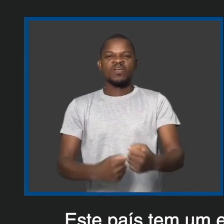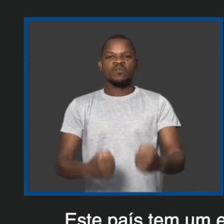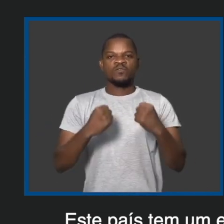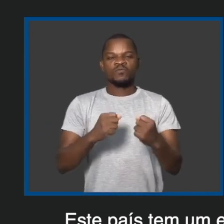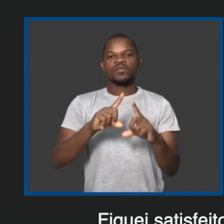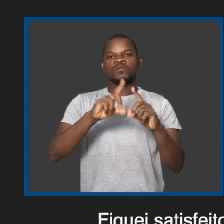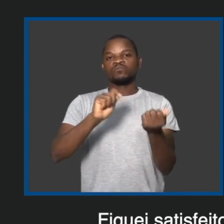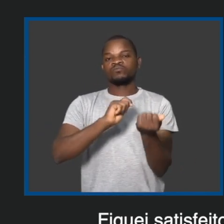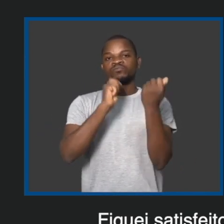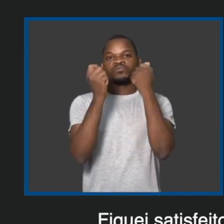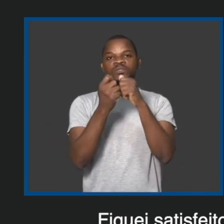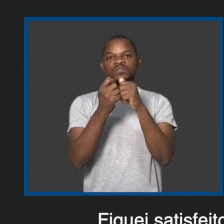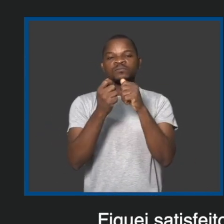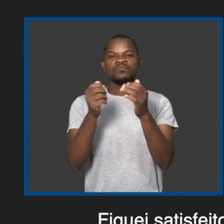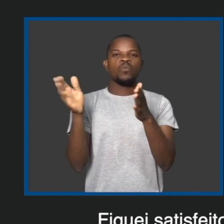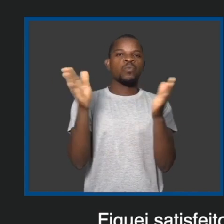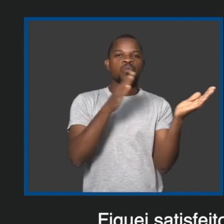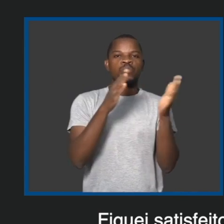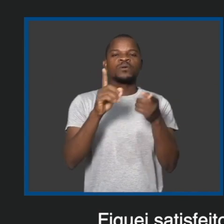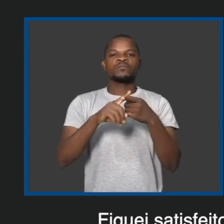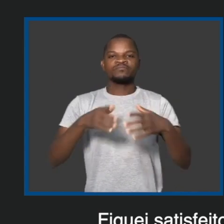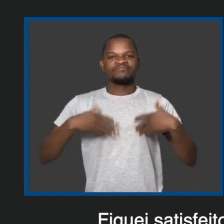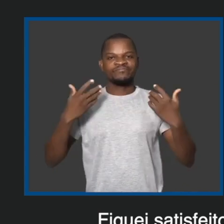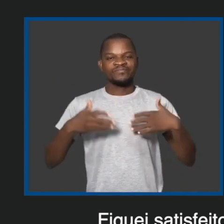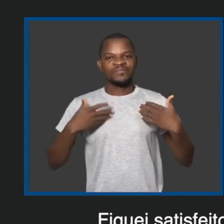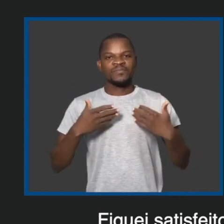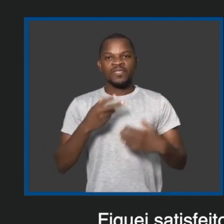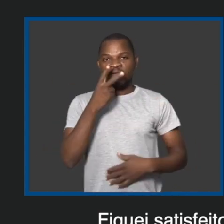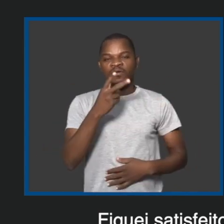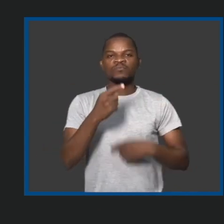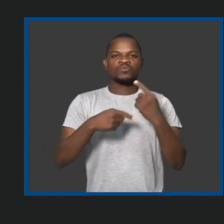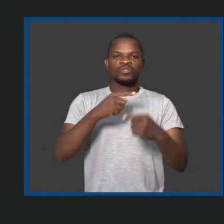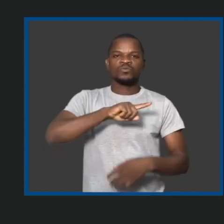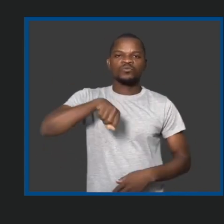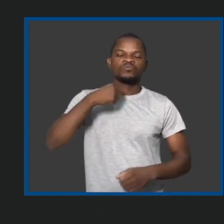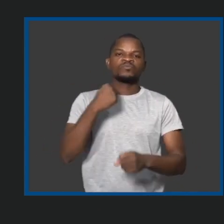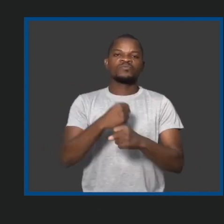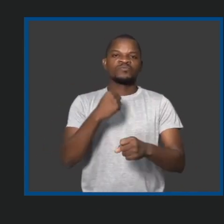climáticas. Fiquei satisfeito em ver alguns projetos em que nós estamos trabalhando.